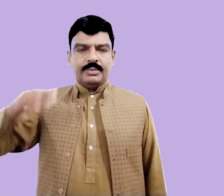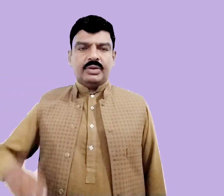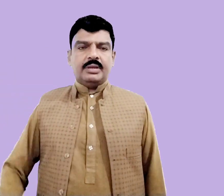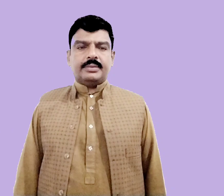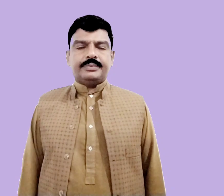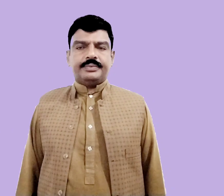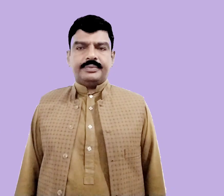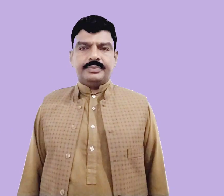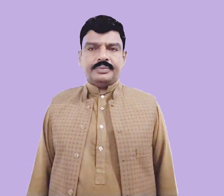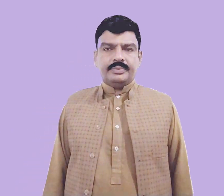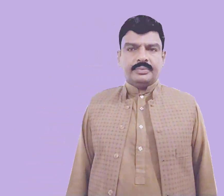अस्सलामु अलैकुम।